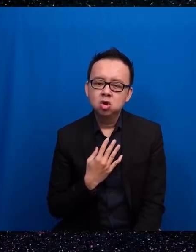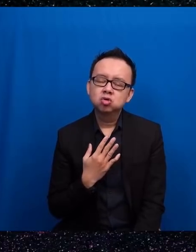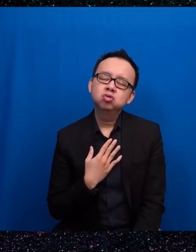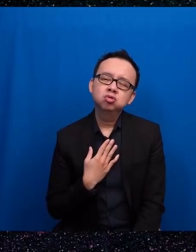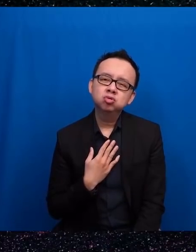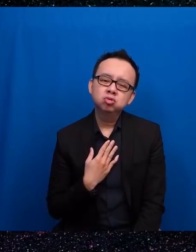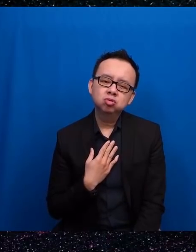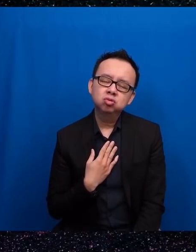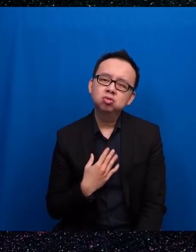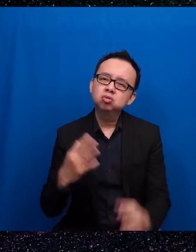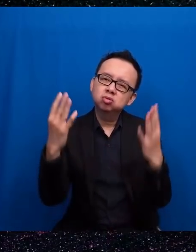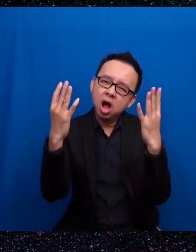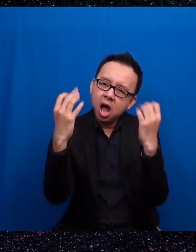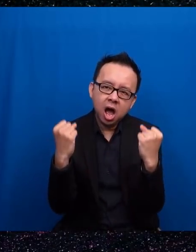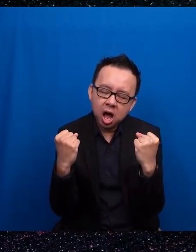Ku